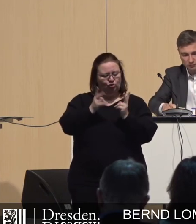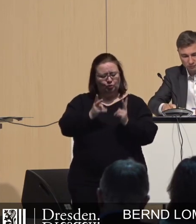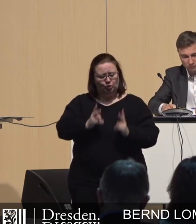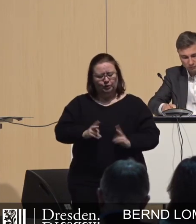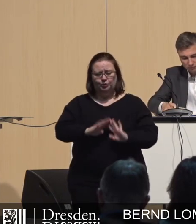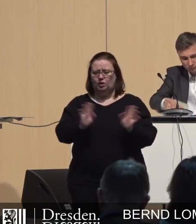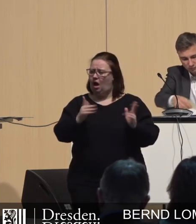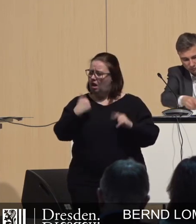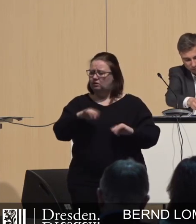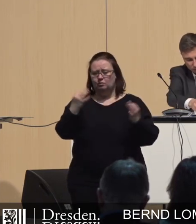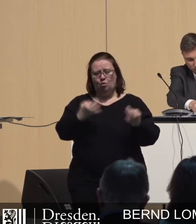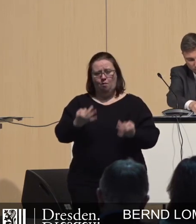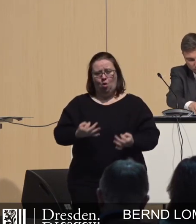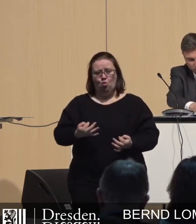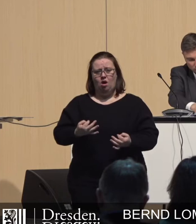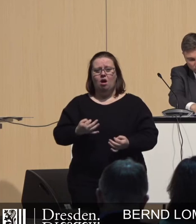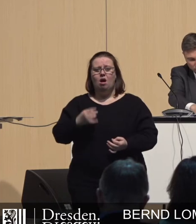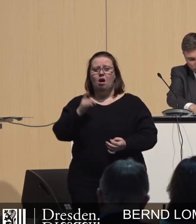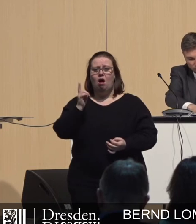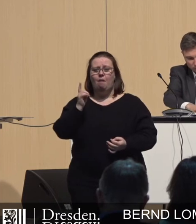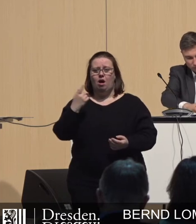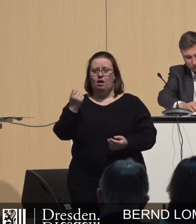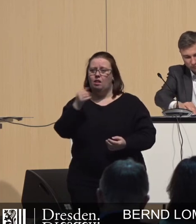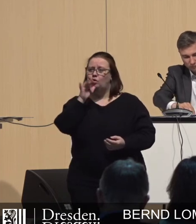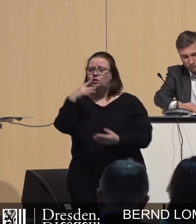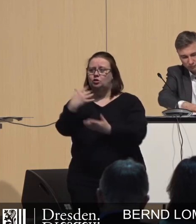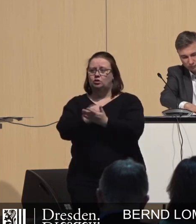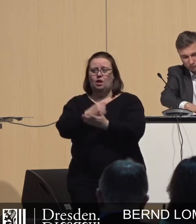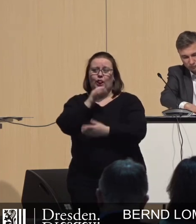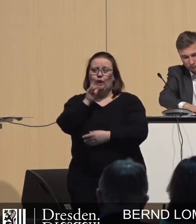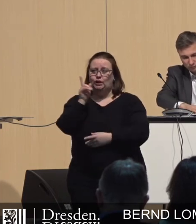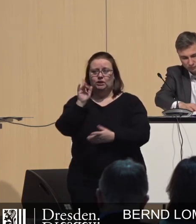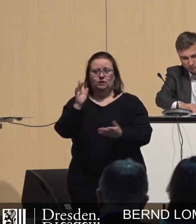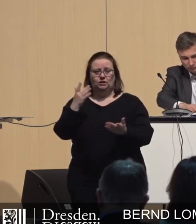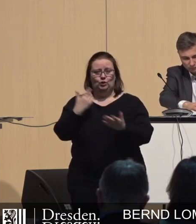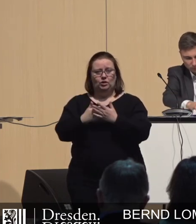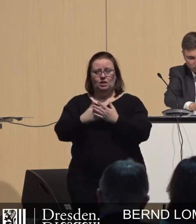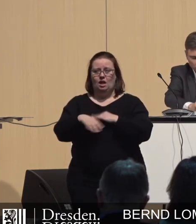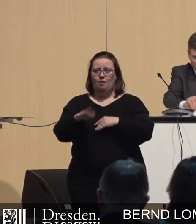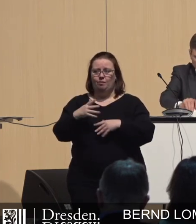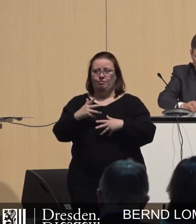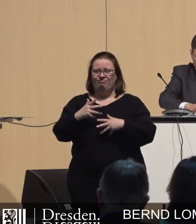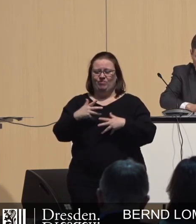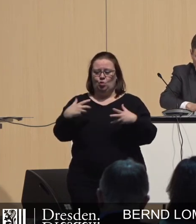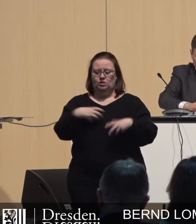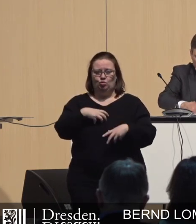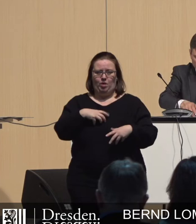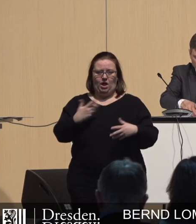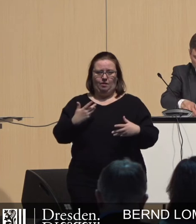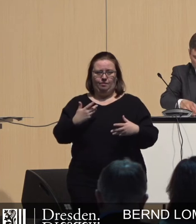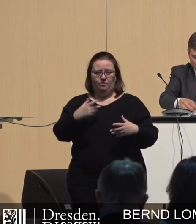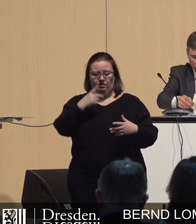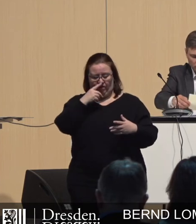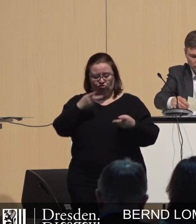richtig. Man kann alles gebrauchen. Aber das Geld ist noch nicht verdient. Und ich habe ein großes Problem, wenn